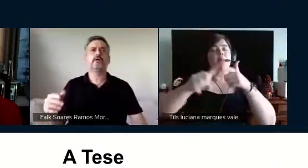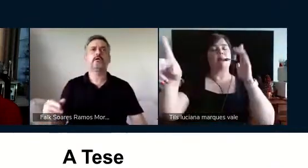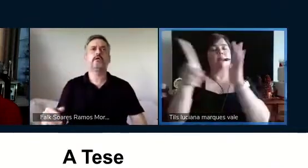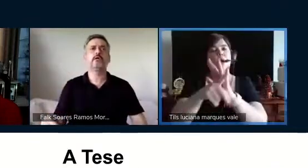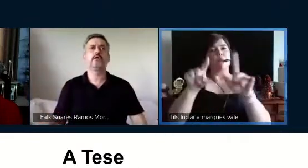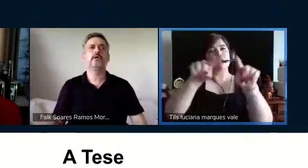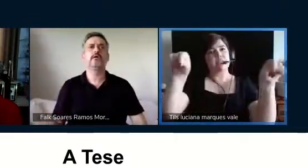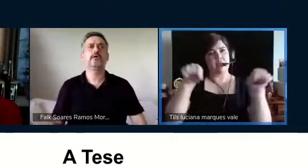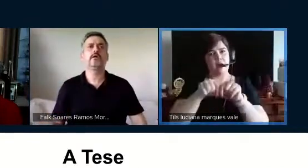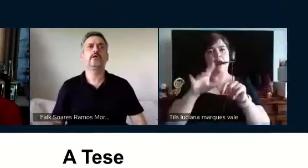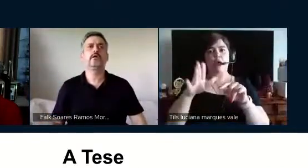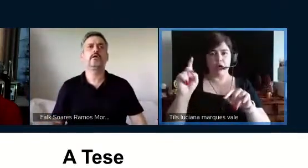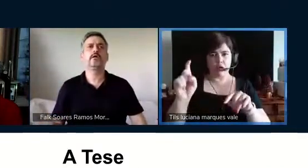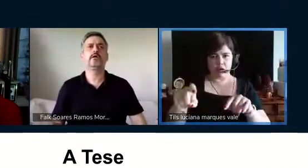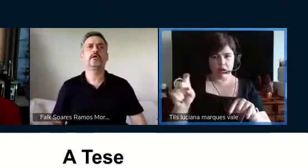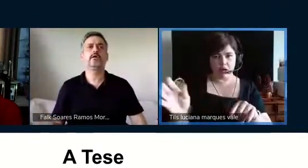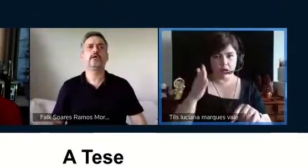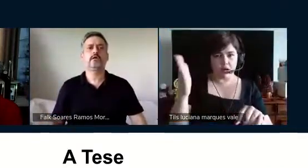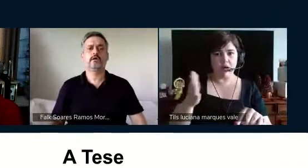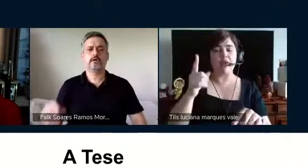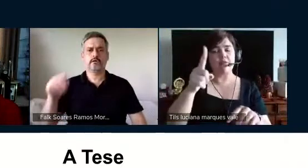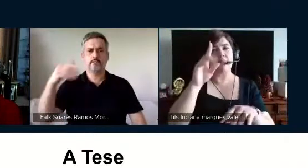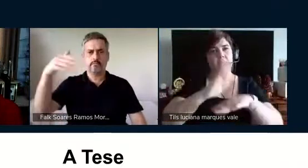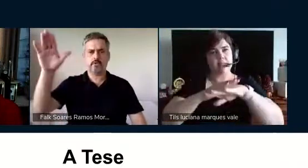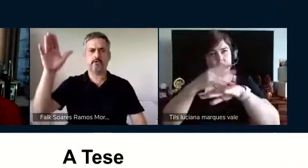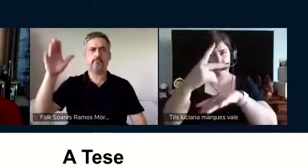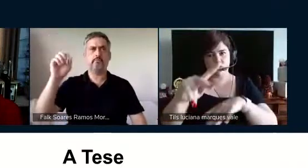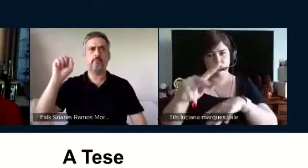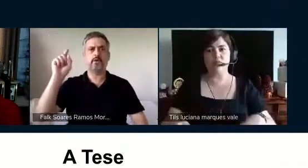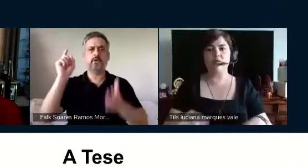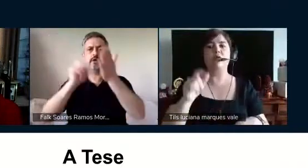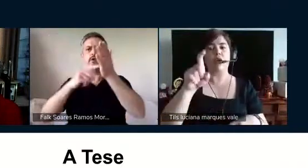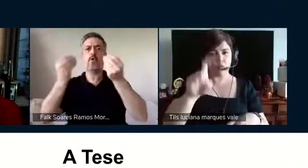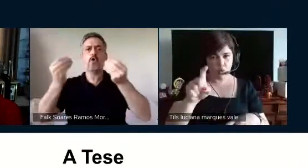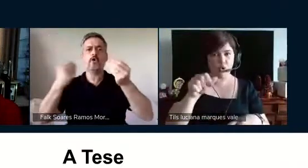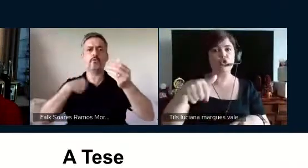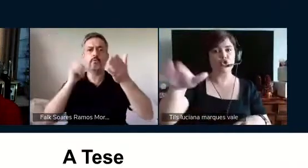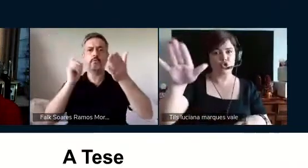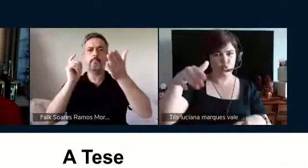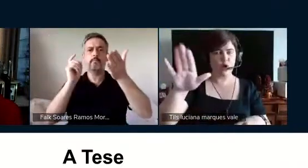gente. Deixa eu só passar para ele o apresentador. Agora ele pode continuar.